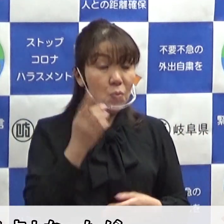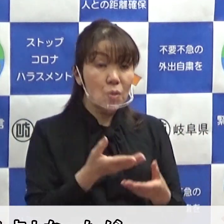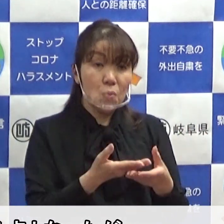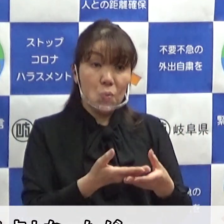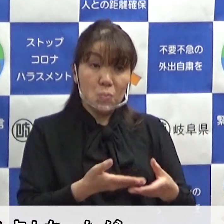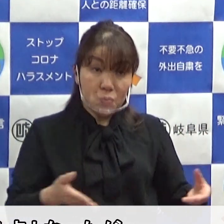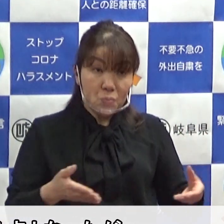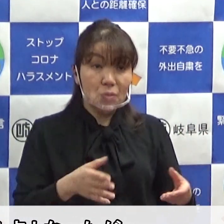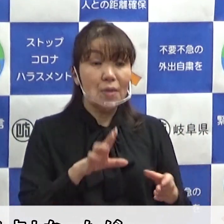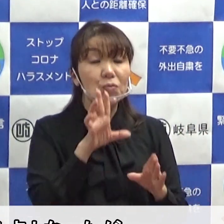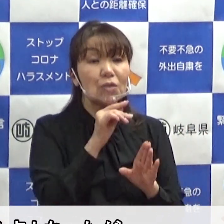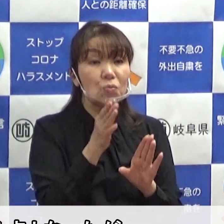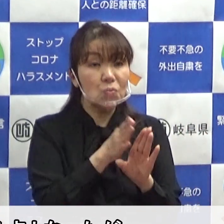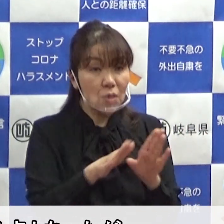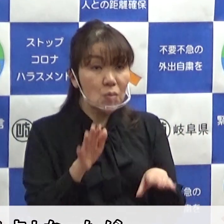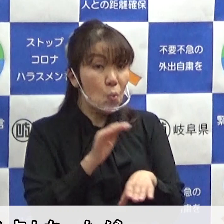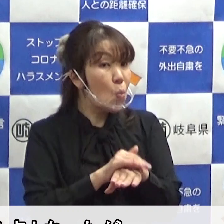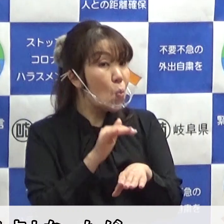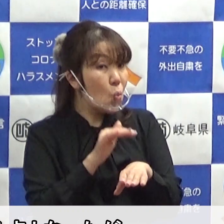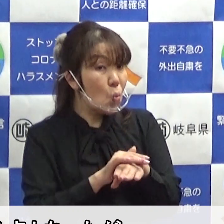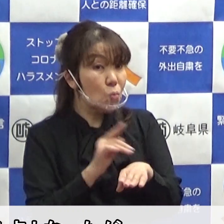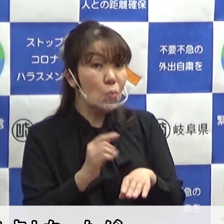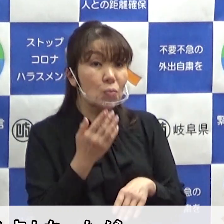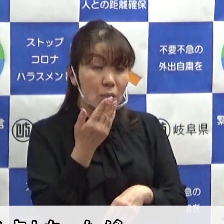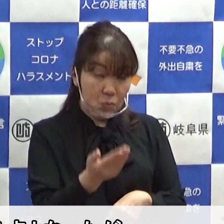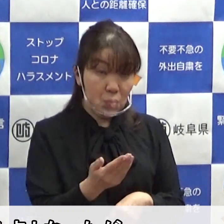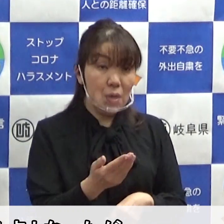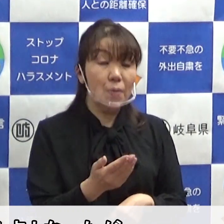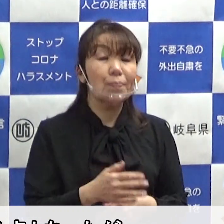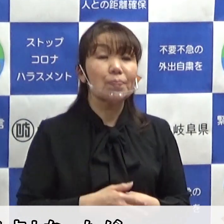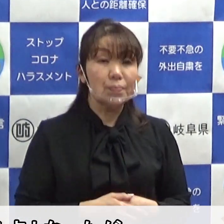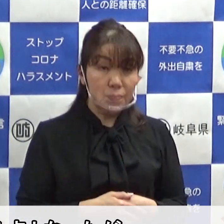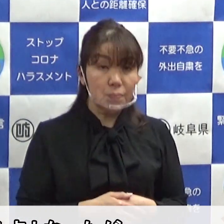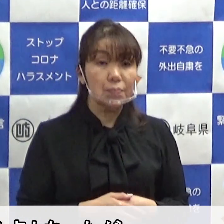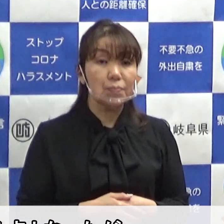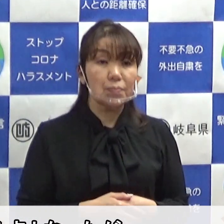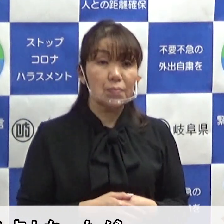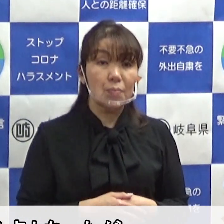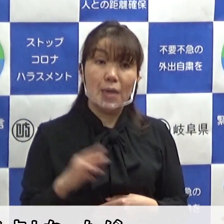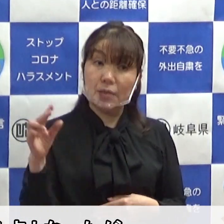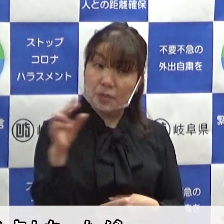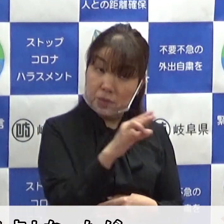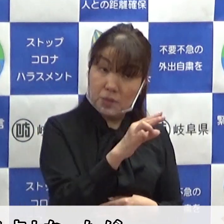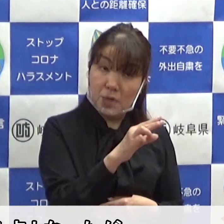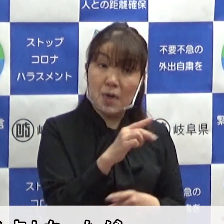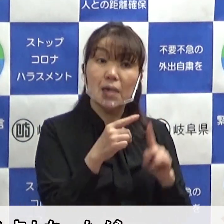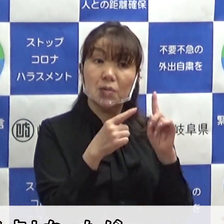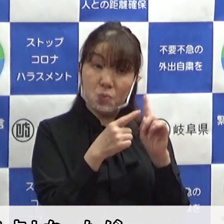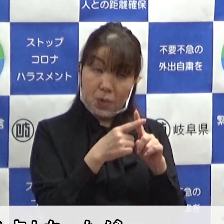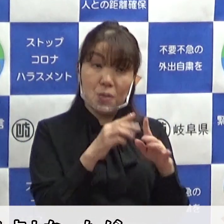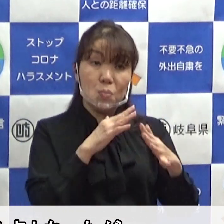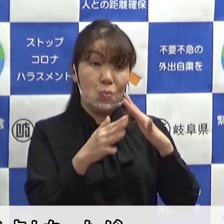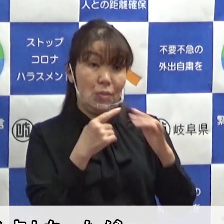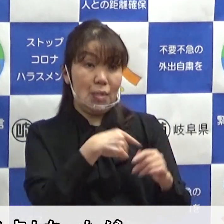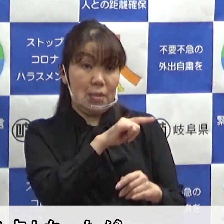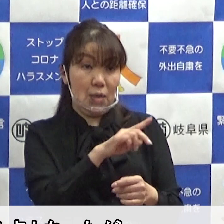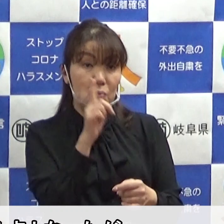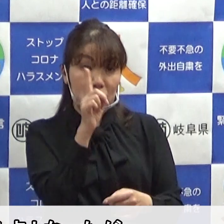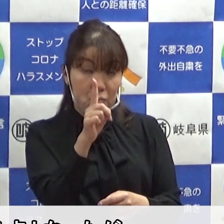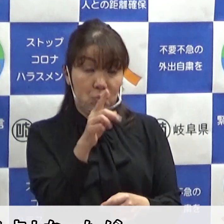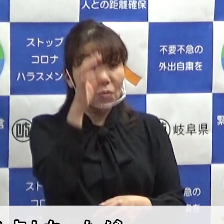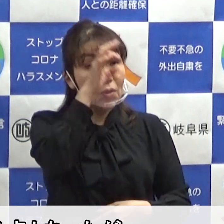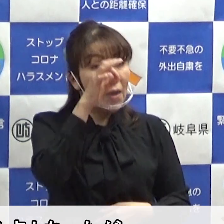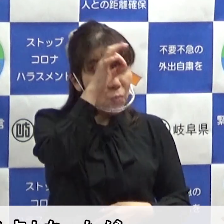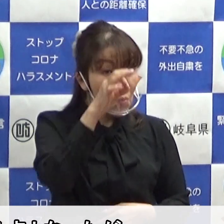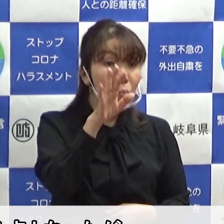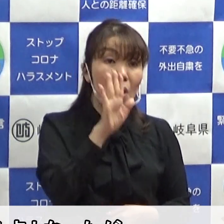になるための岐阜県にどういう戦略が必要かと、まあ、リニアに関連する戦略もあるでしょうし、観光